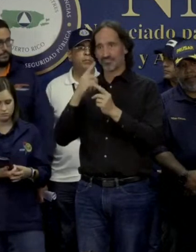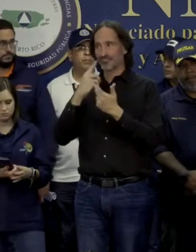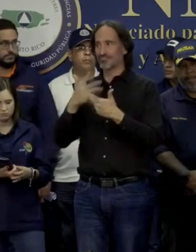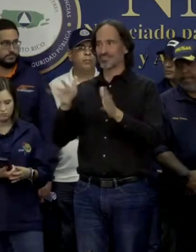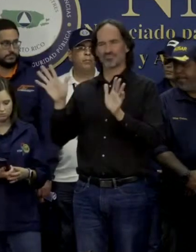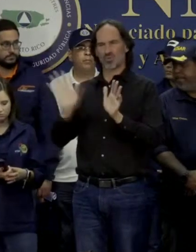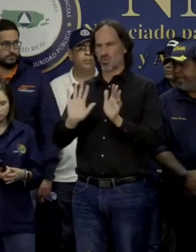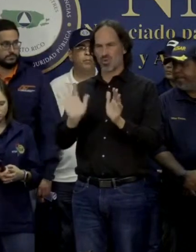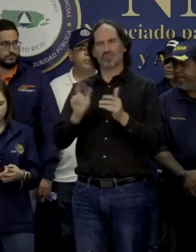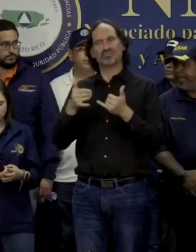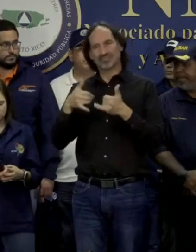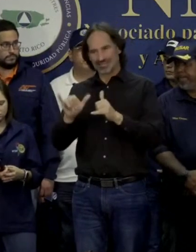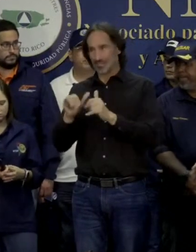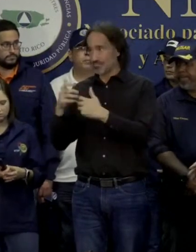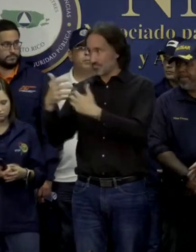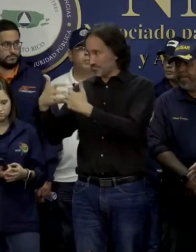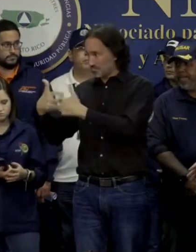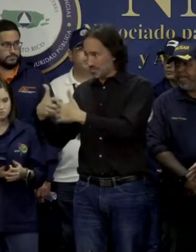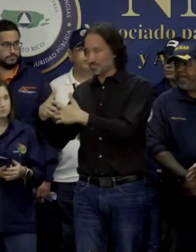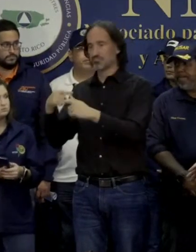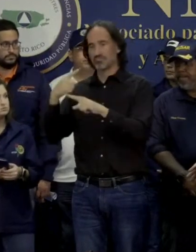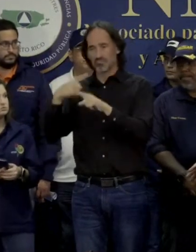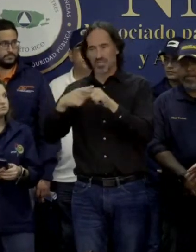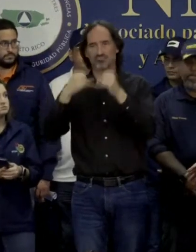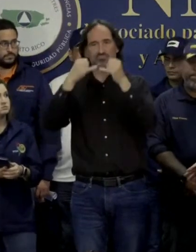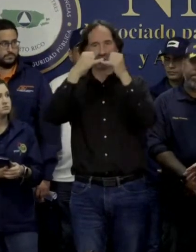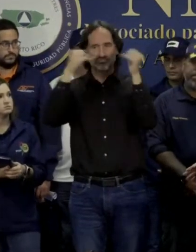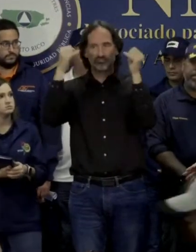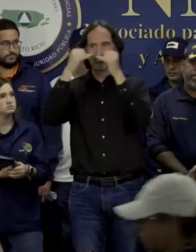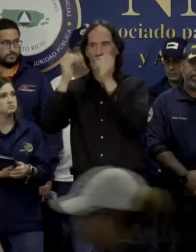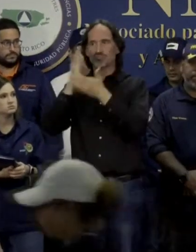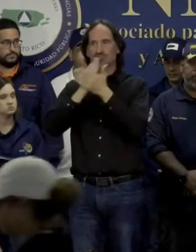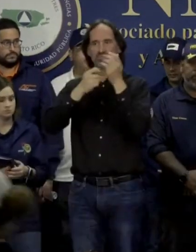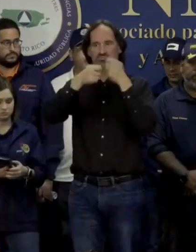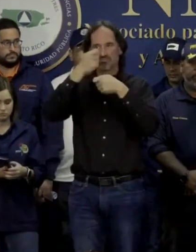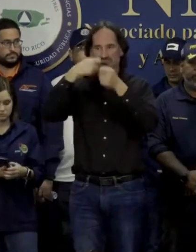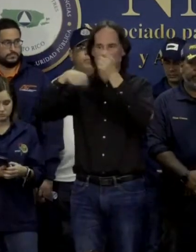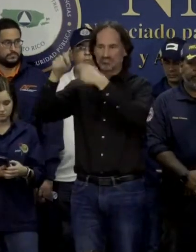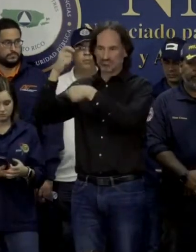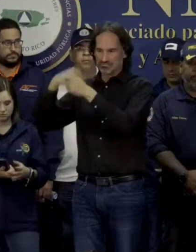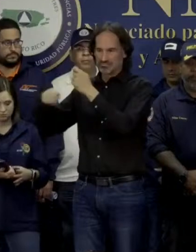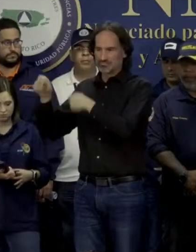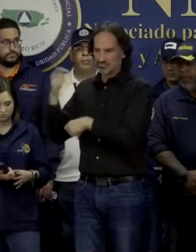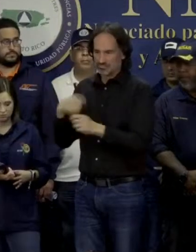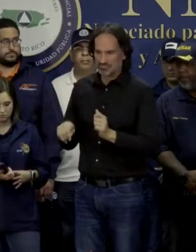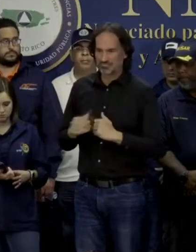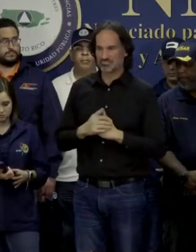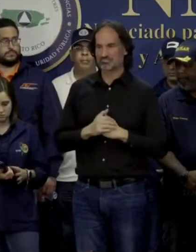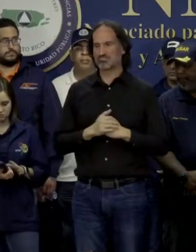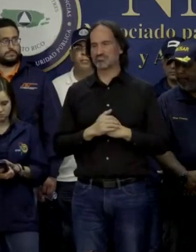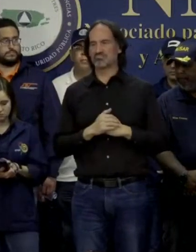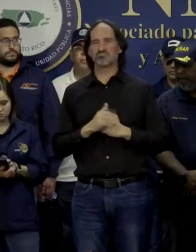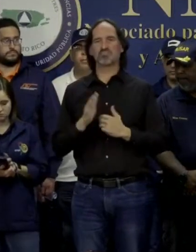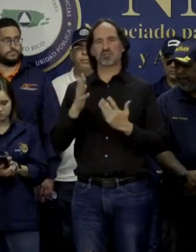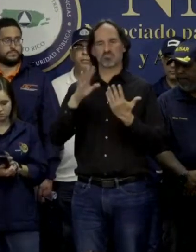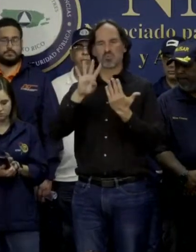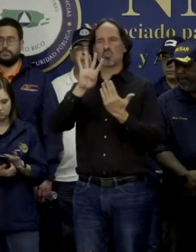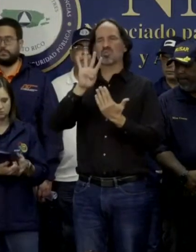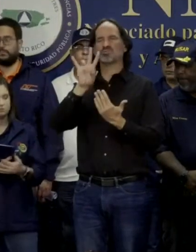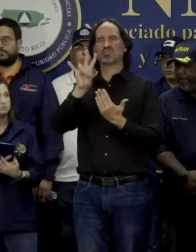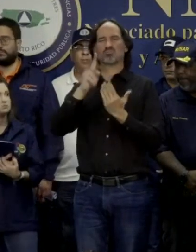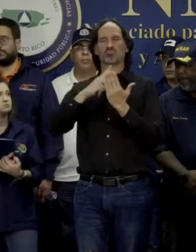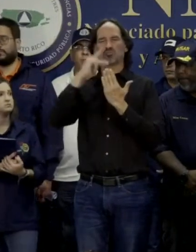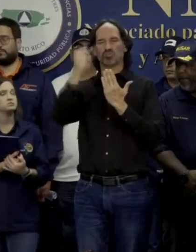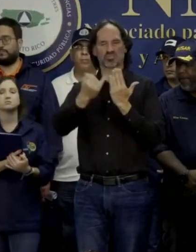de energía en Puerto Rico. Son alrededor de 47 proyectos que ya han sido aprobados por FEMA, más